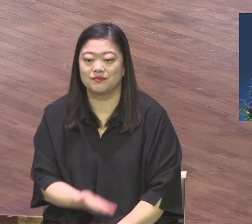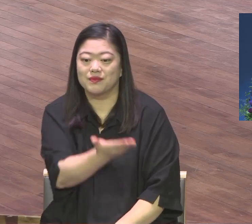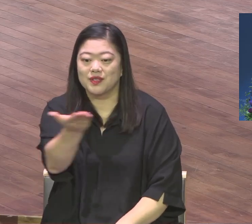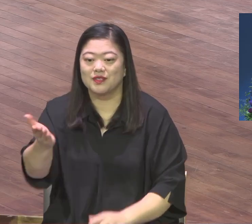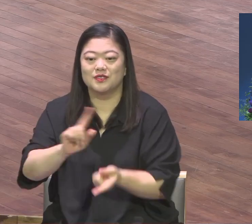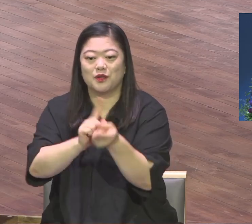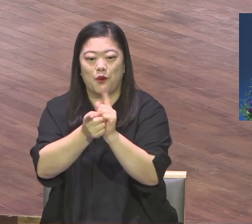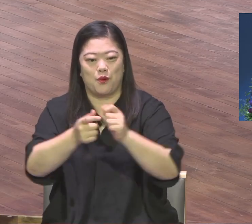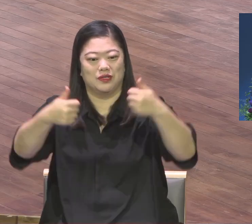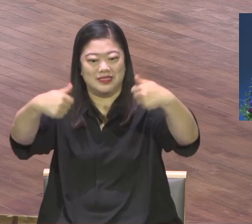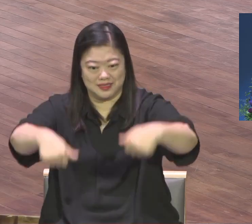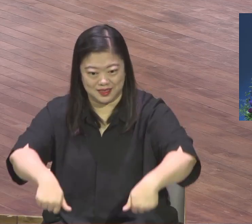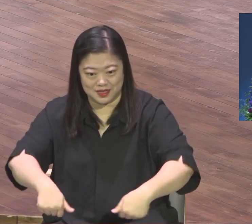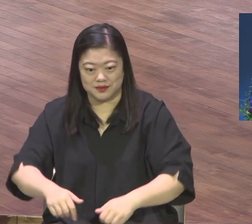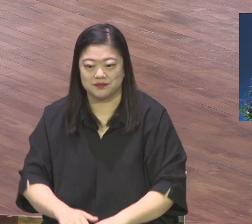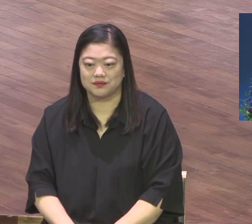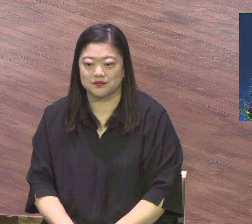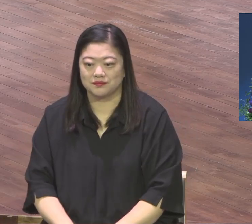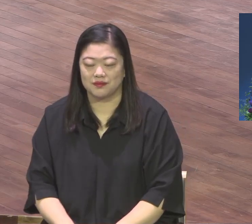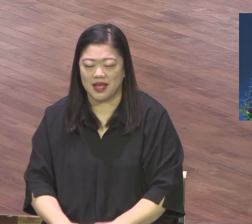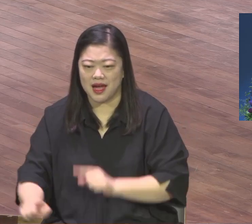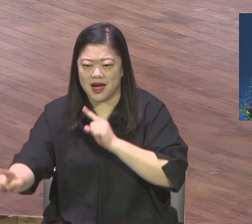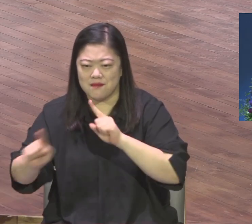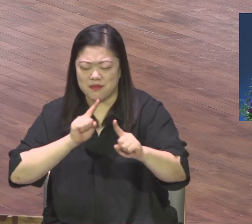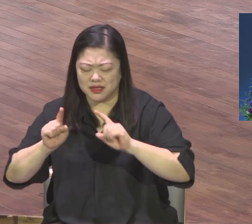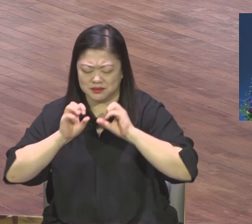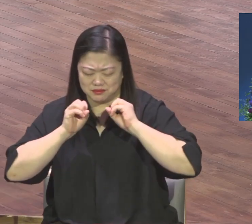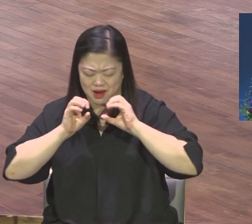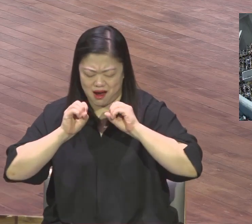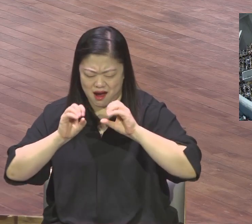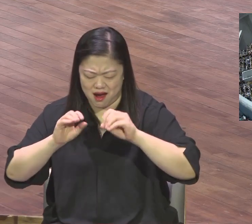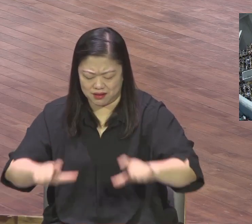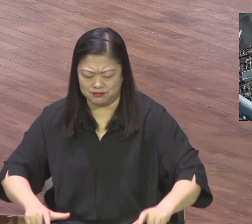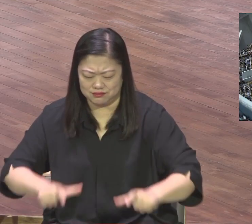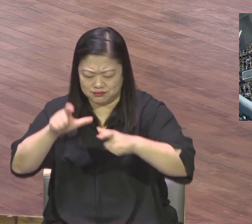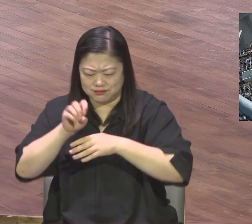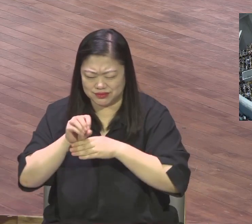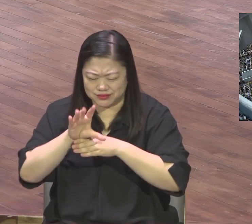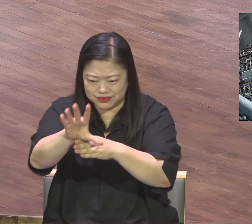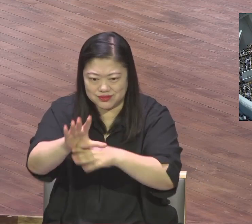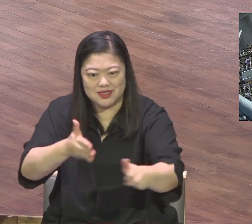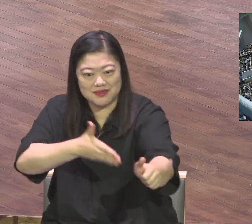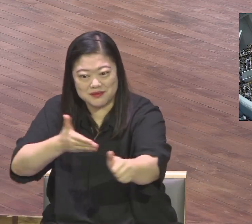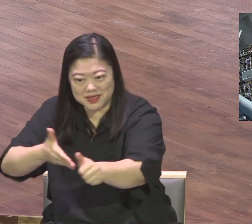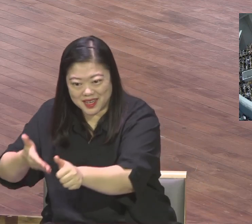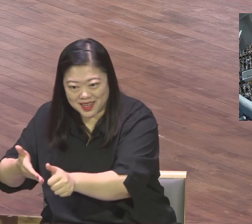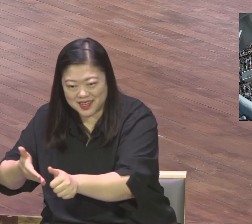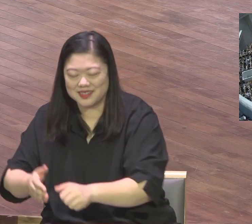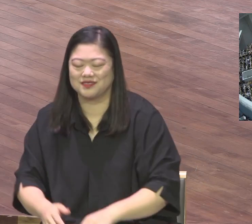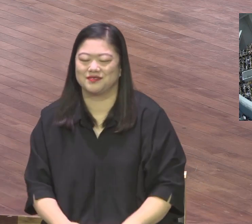서로 인사합시다. 말씀 운동을 통하여 망대를 세웁시다.